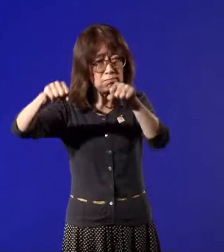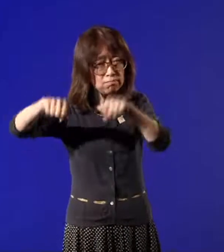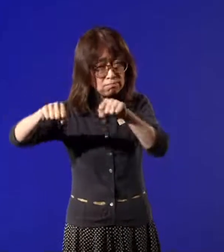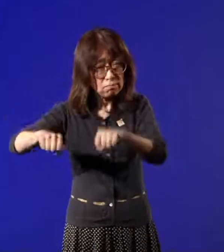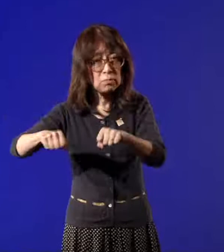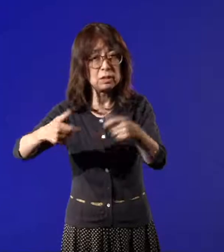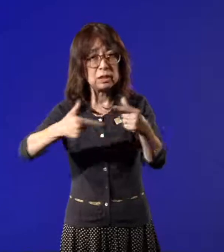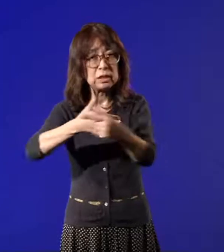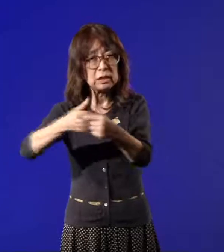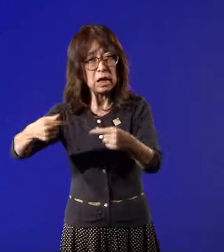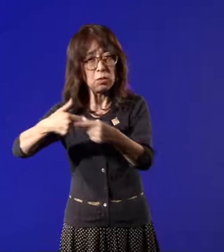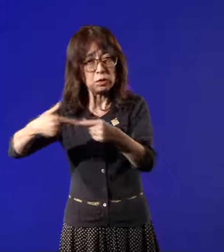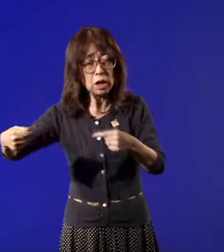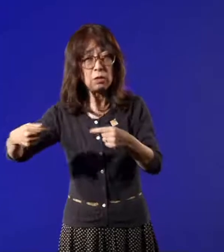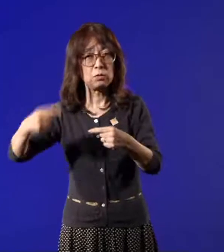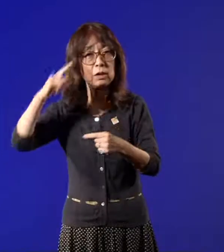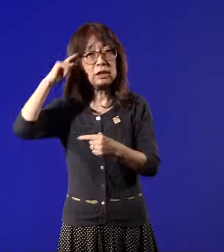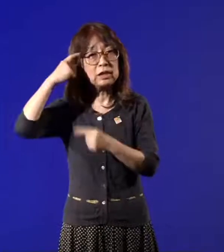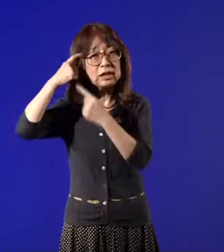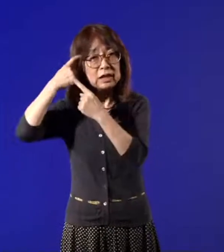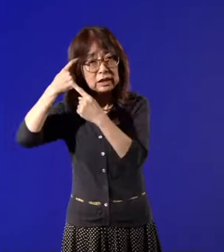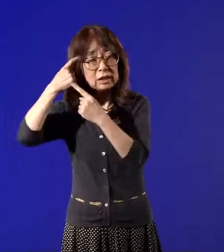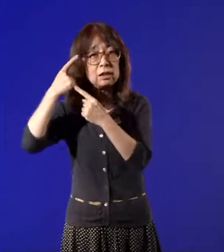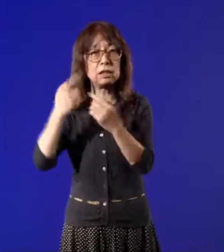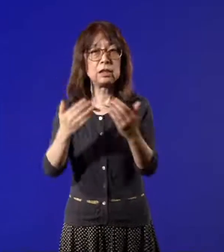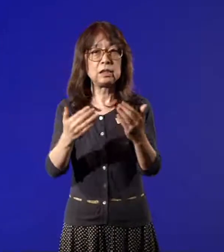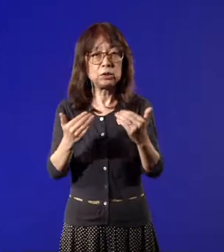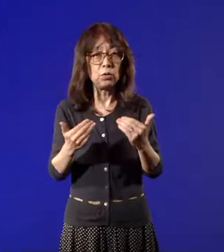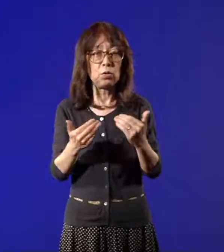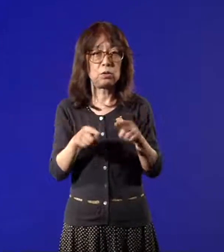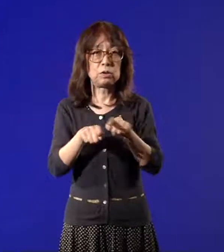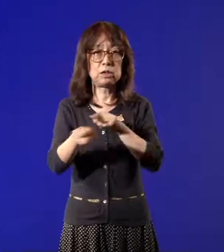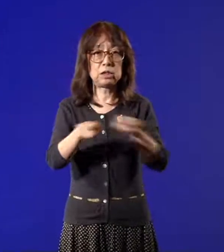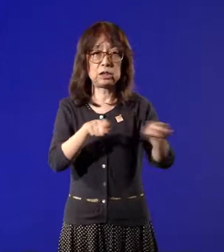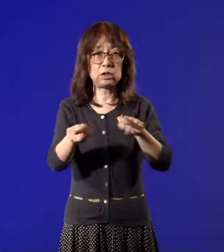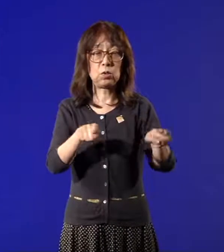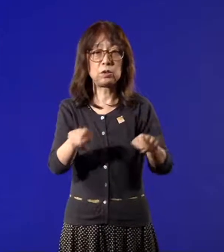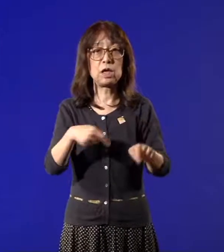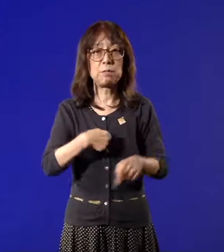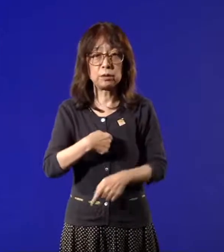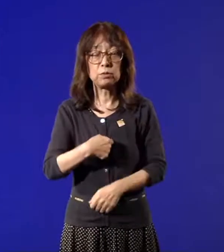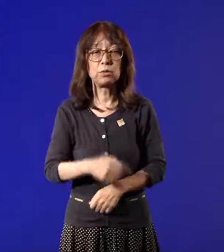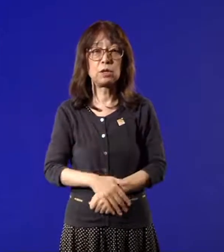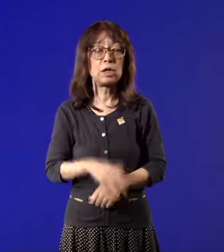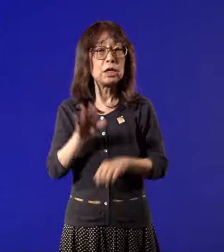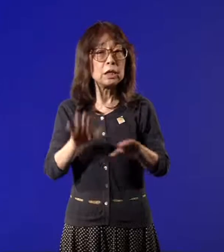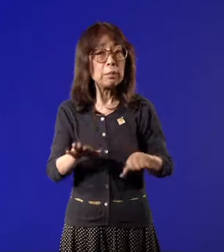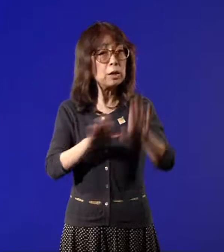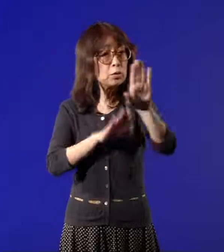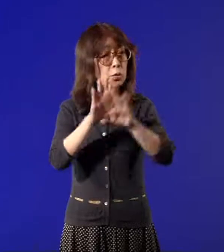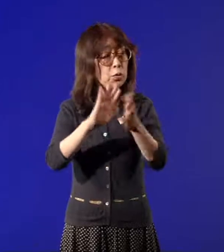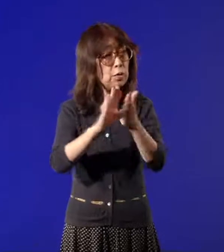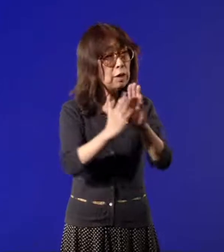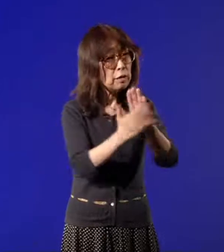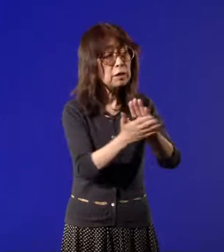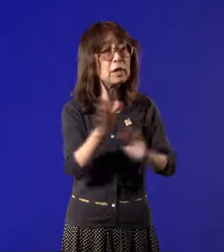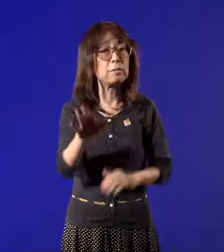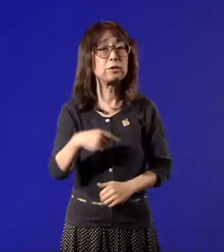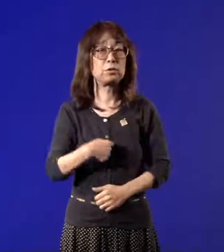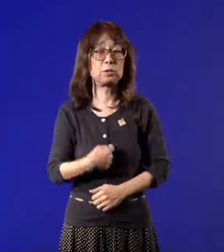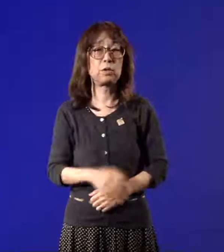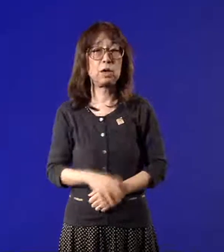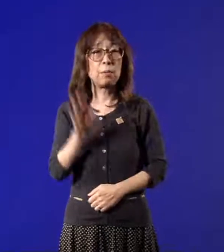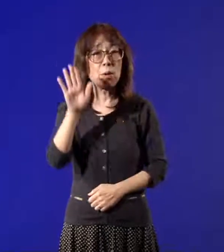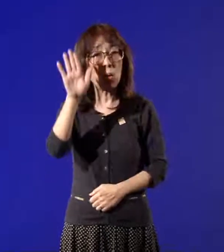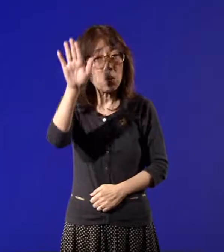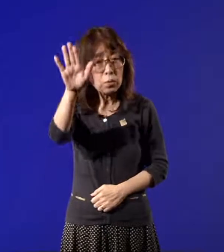てかなり意識をするようにという指示をしておりますしそういう状況になってきているというふうに思います。